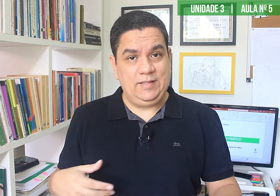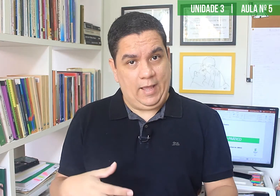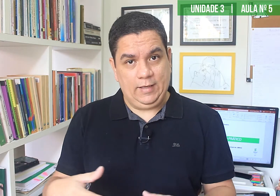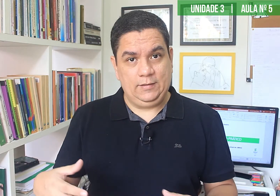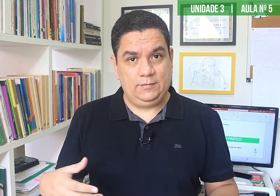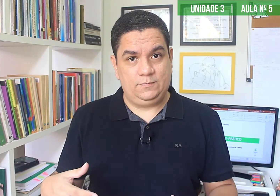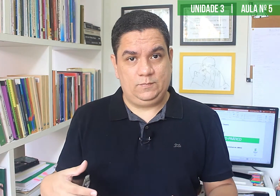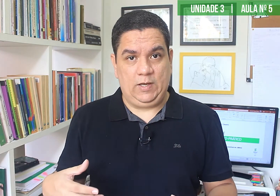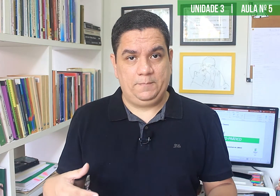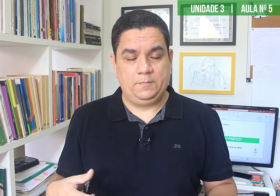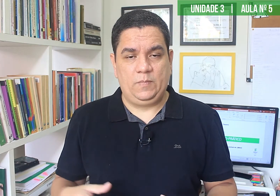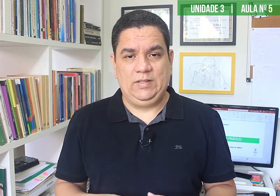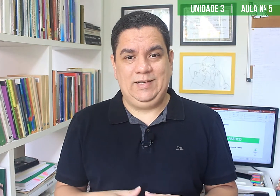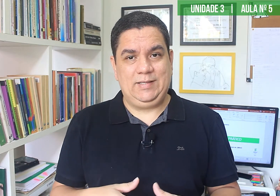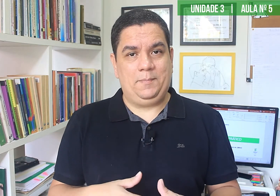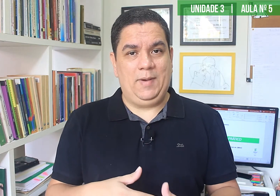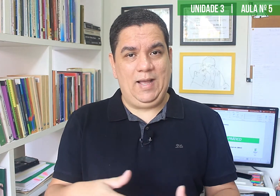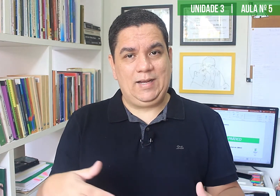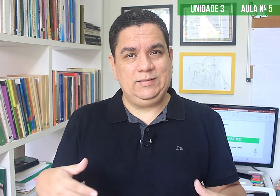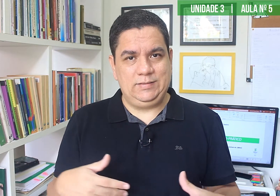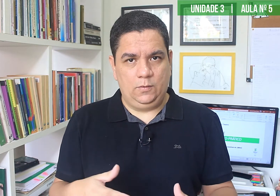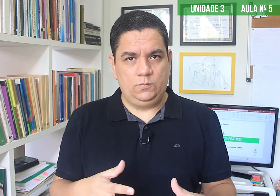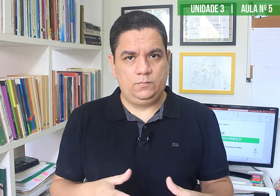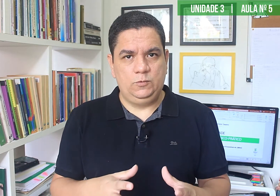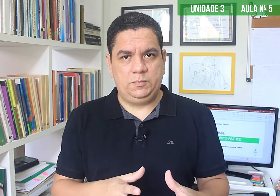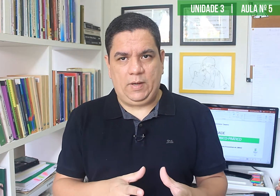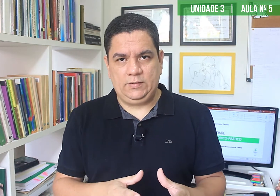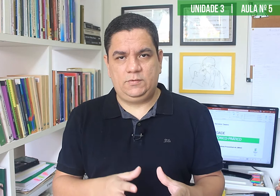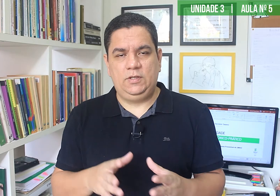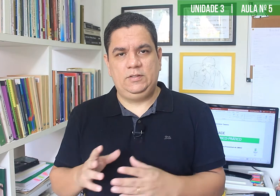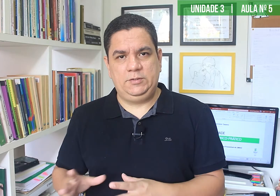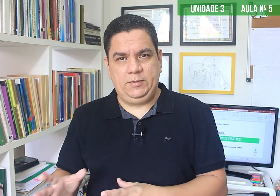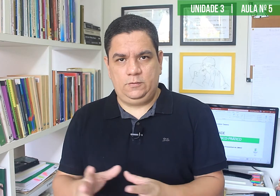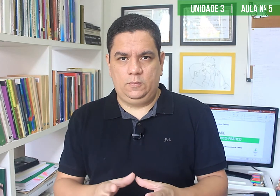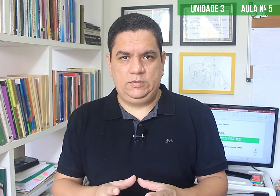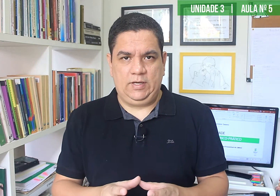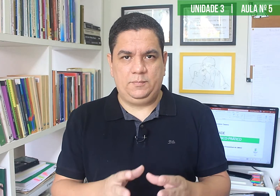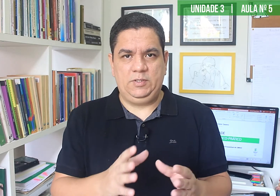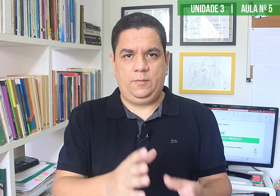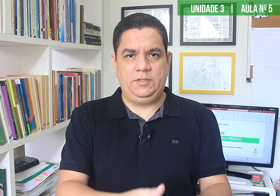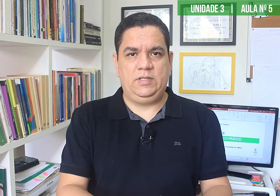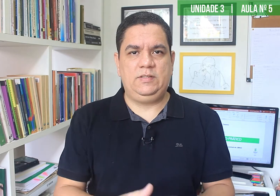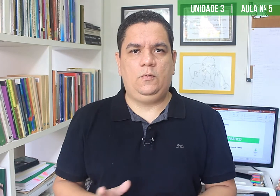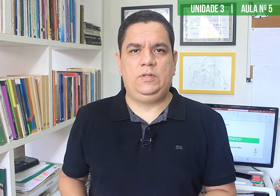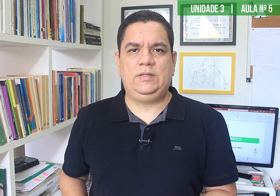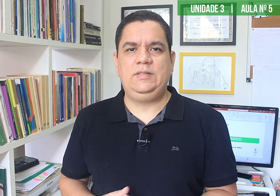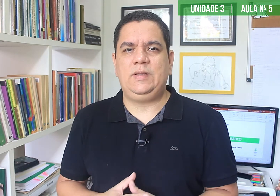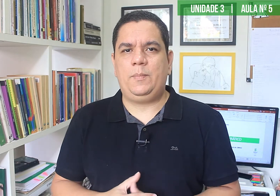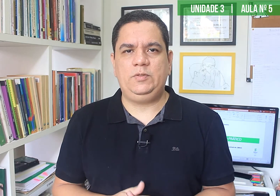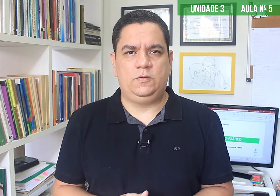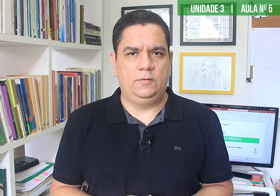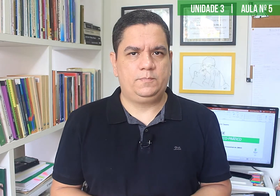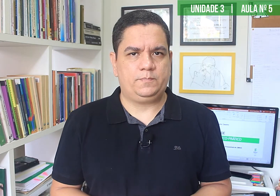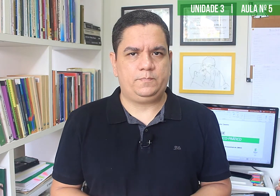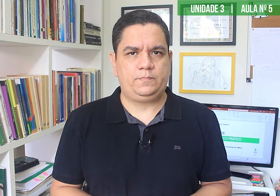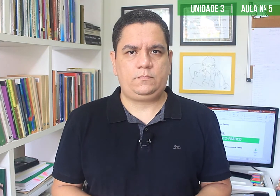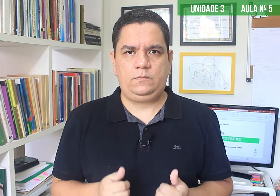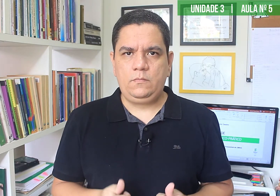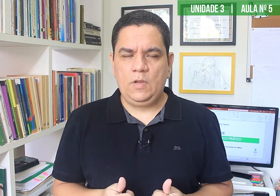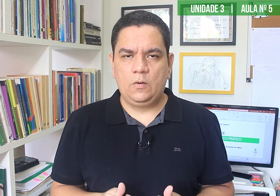ideia, tá? Dessa marcação no espaço das pessoas, tá? Principalmente da segunda e da terceira pessoa.